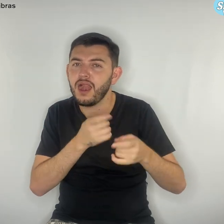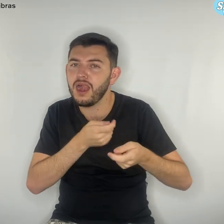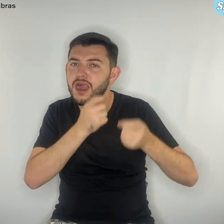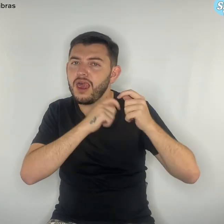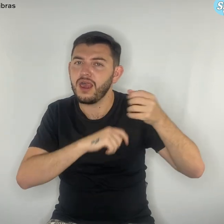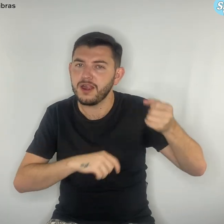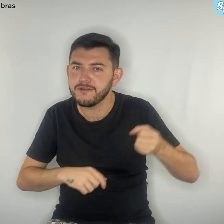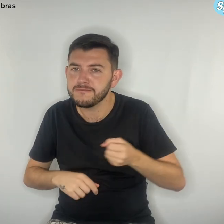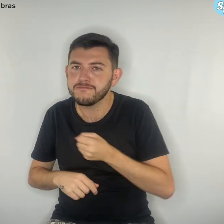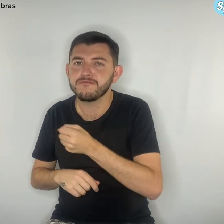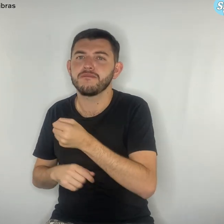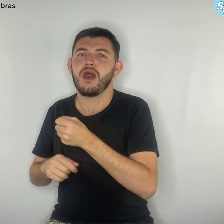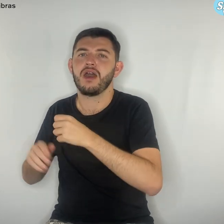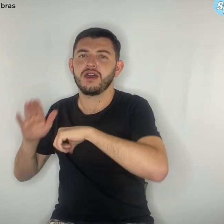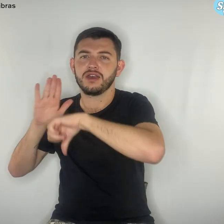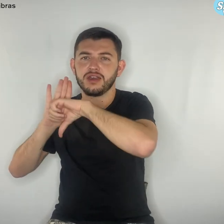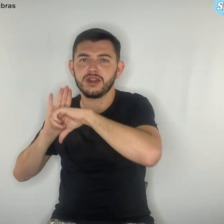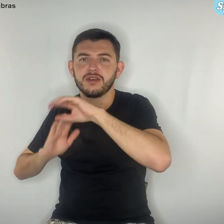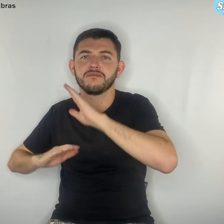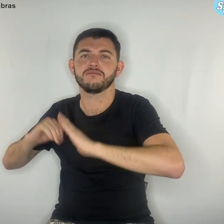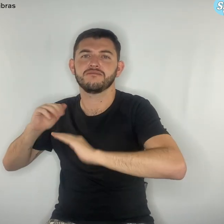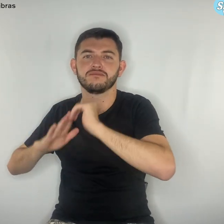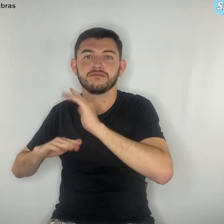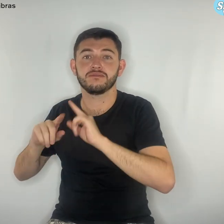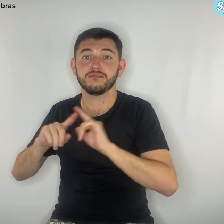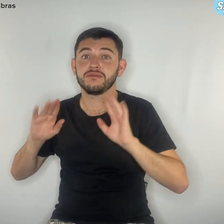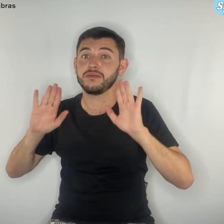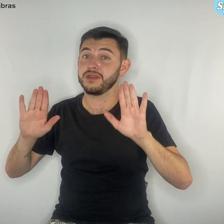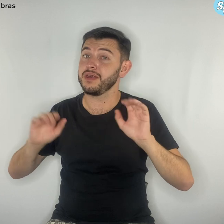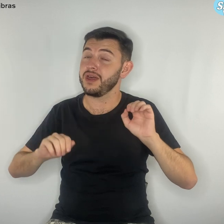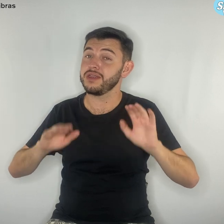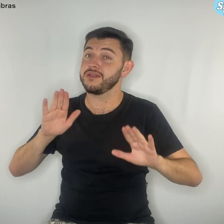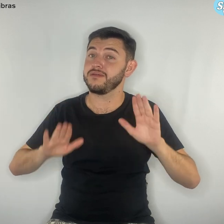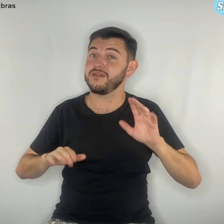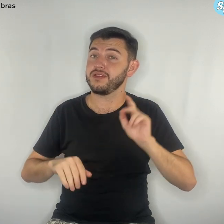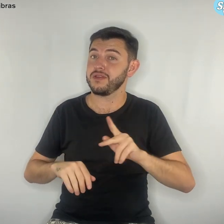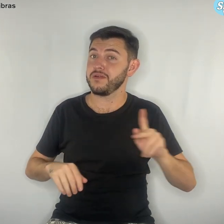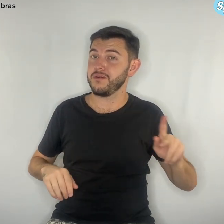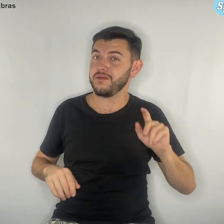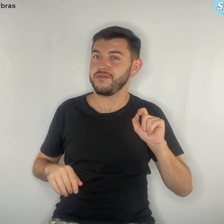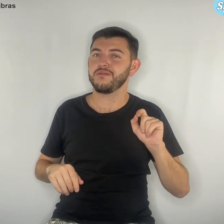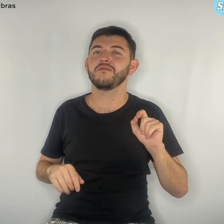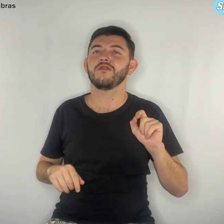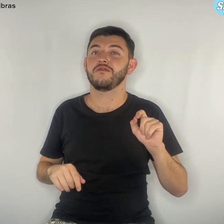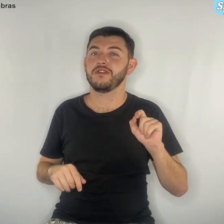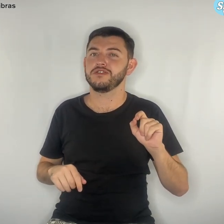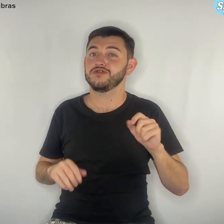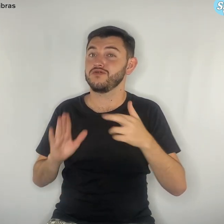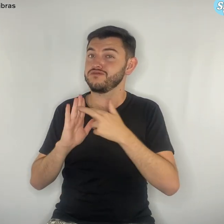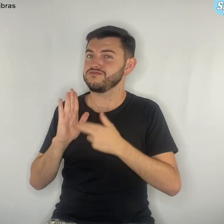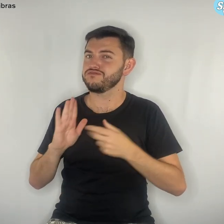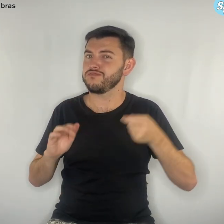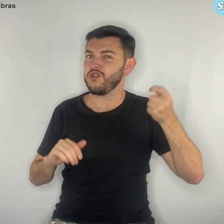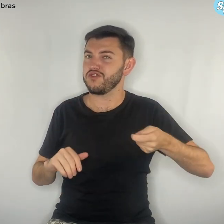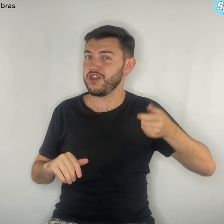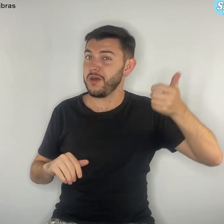crime. Talvez até o professor doutrinador seja ainda pior. O